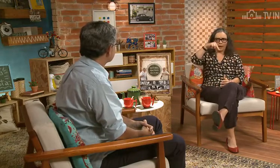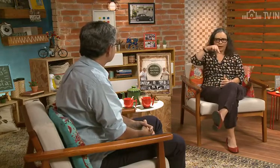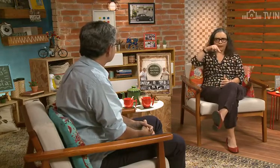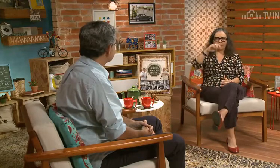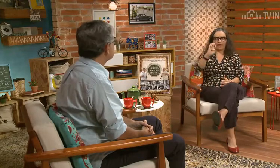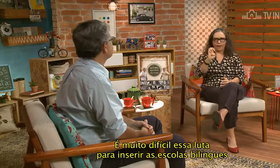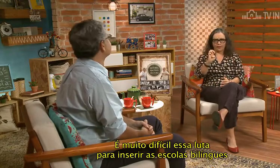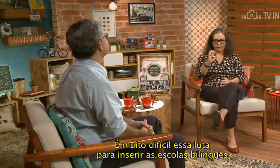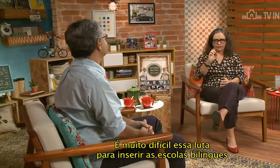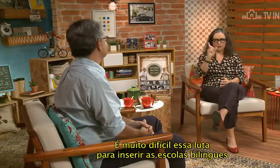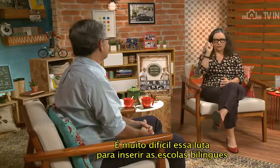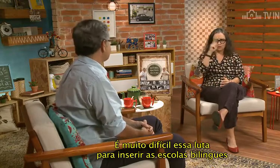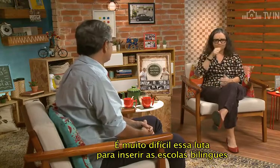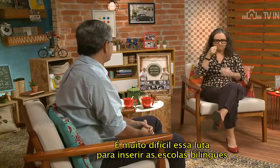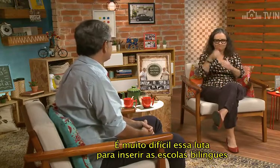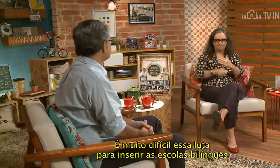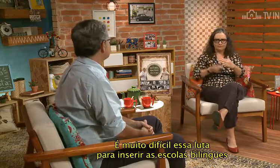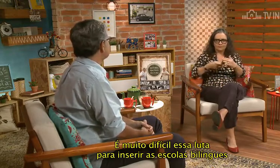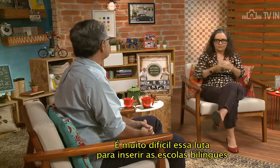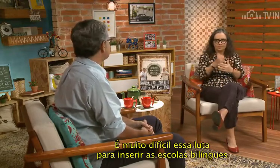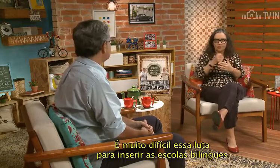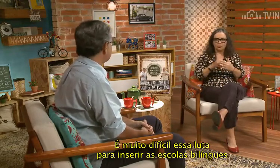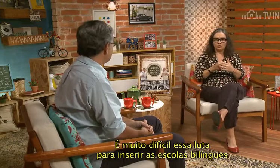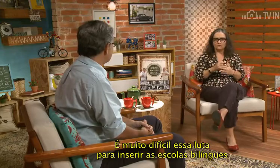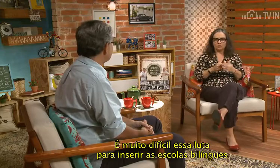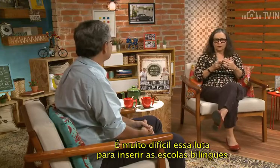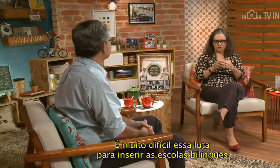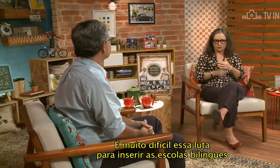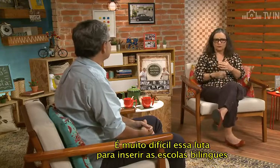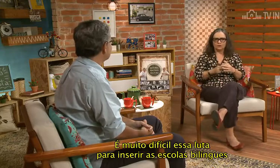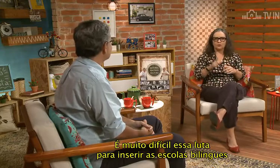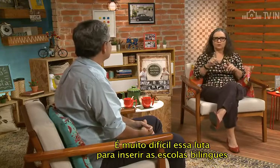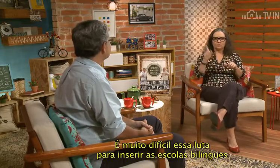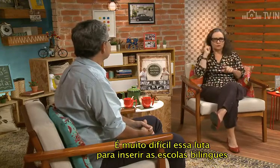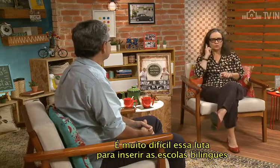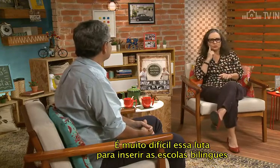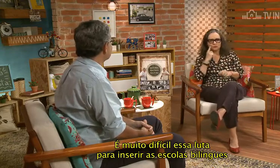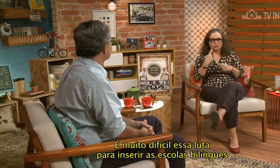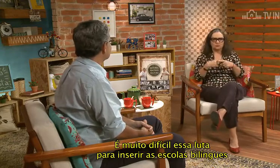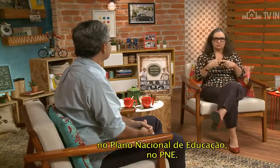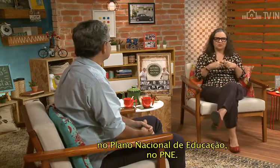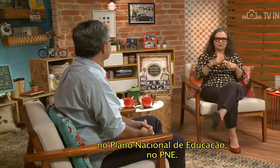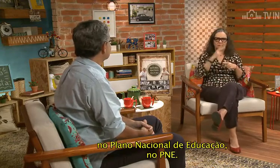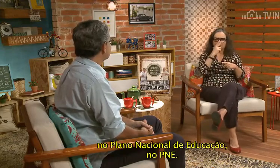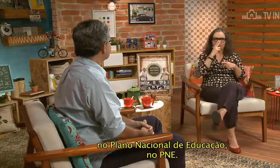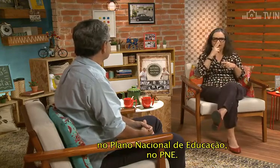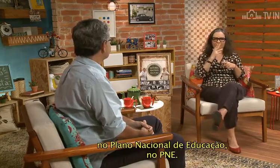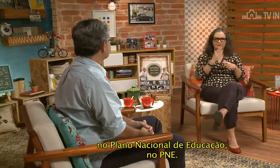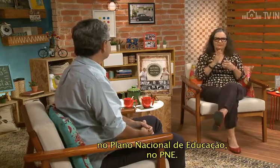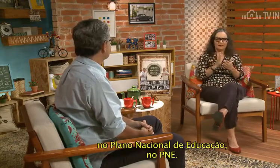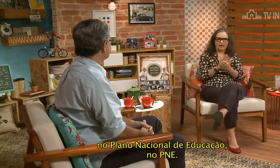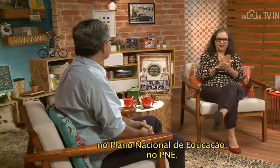É muito difícil essa luta para inserir as escolas bilíngues no Plano Nacional da Educação, no PNE.